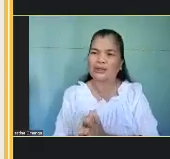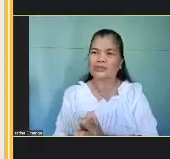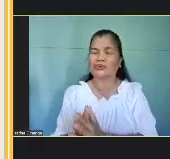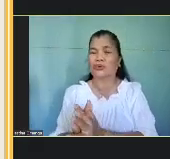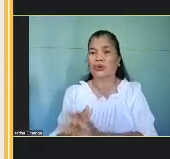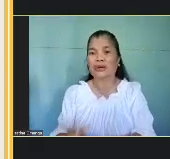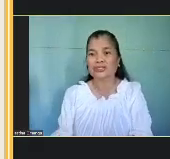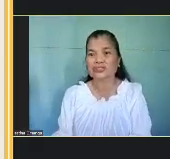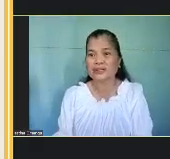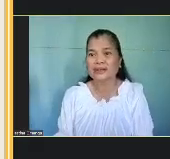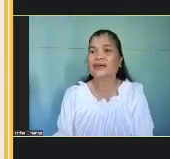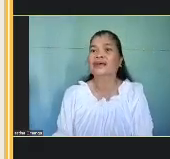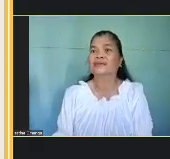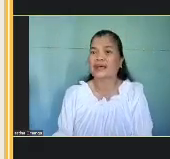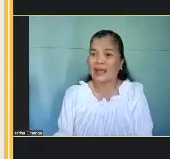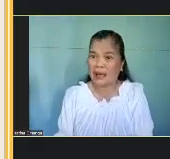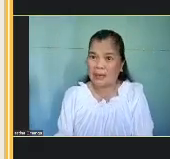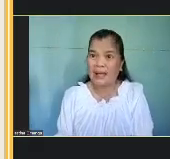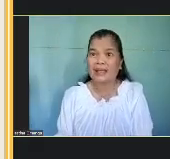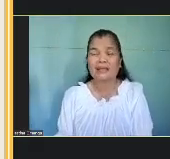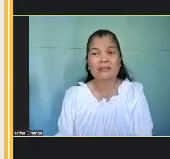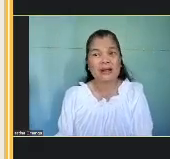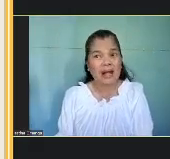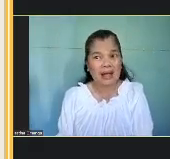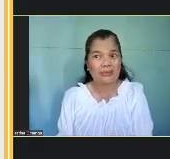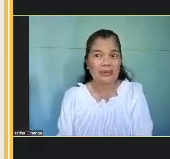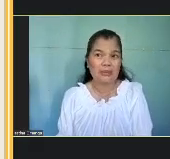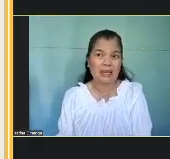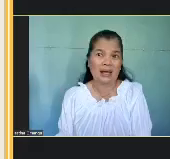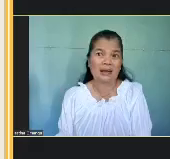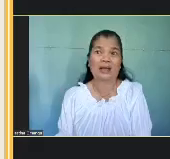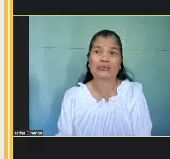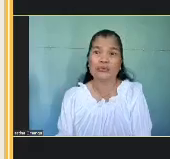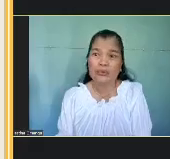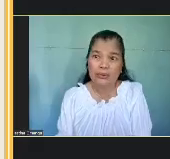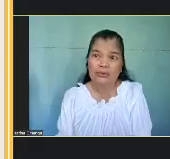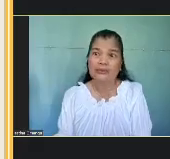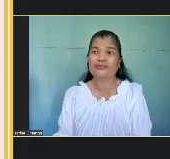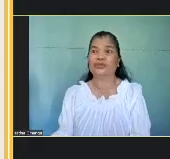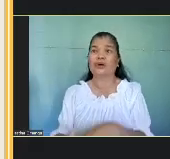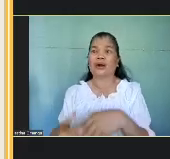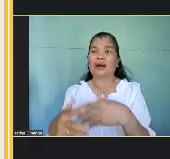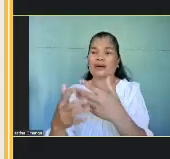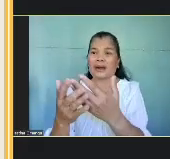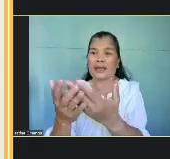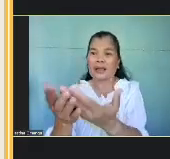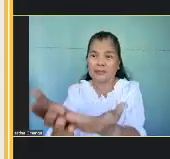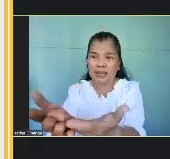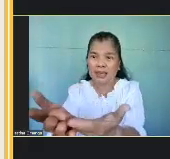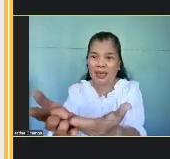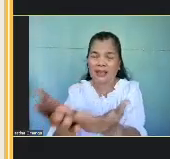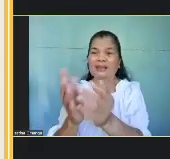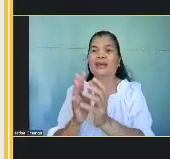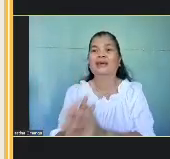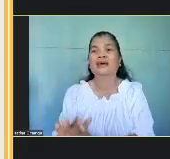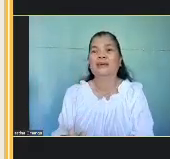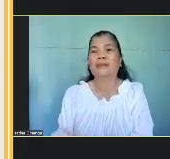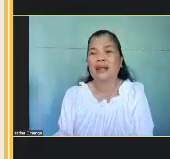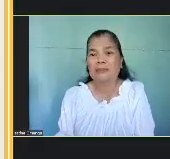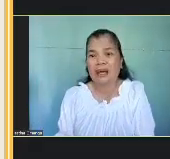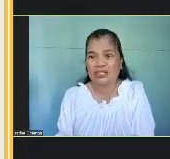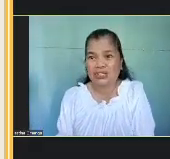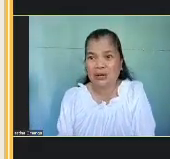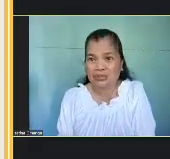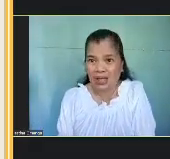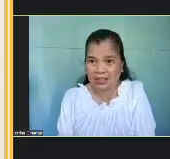kumuha kayo nitong course. Salamat at magkakaroon kami ng katulong. You are our helping hand